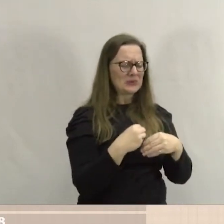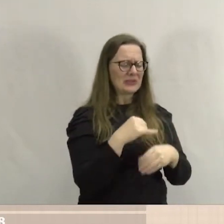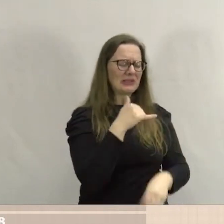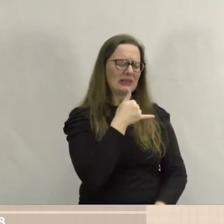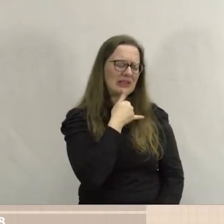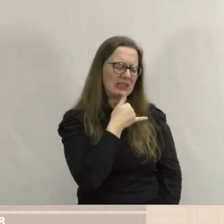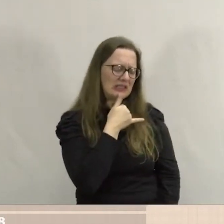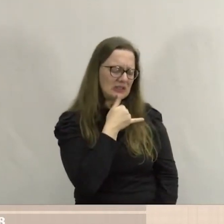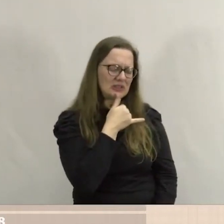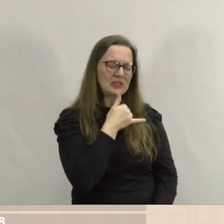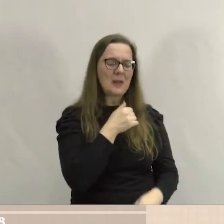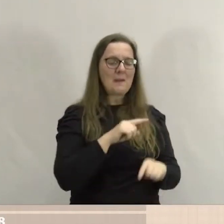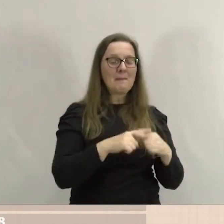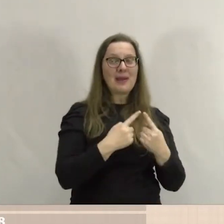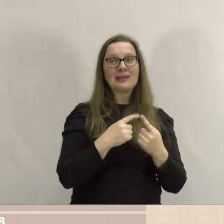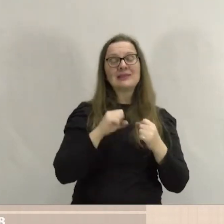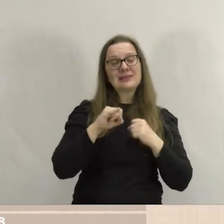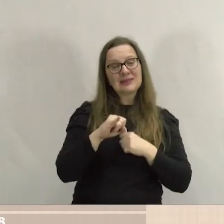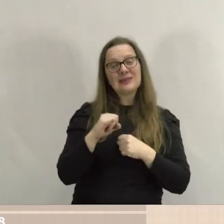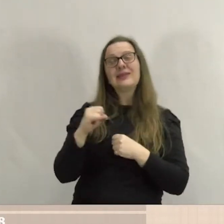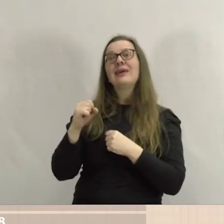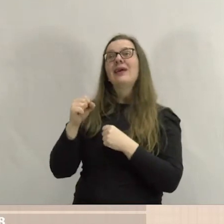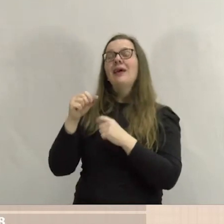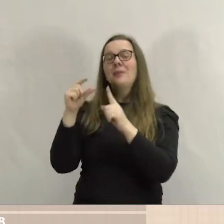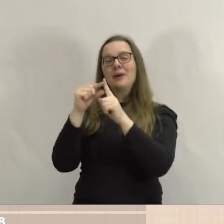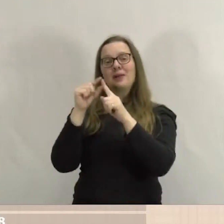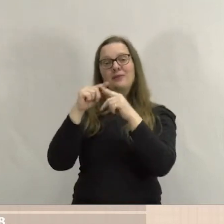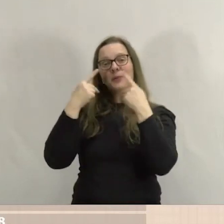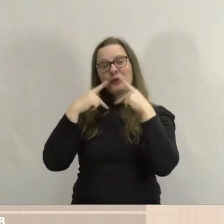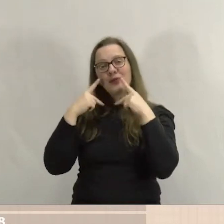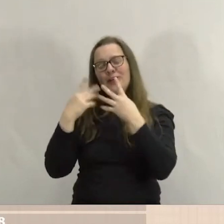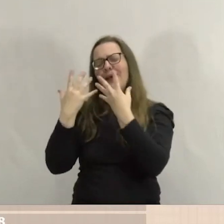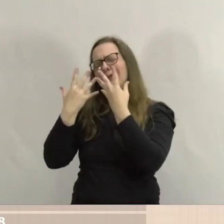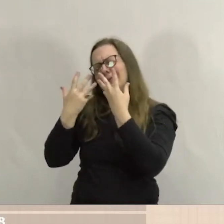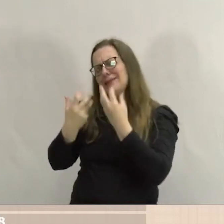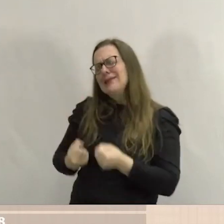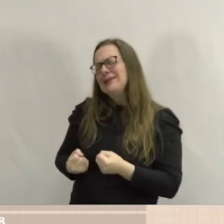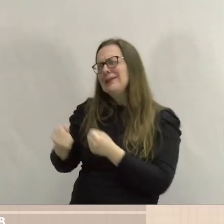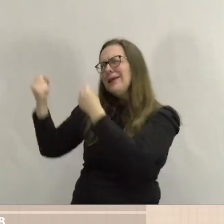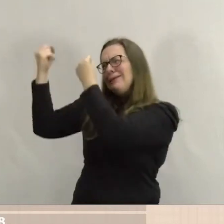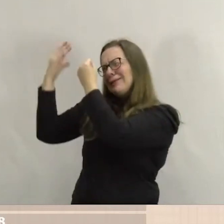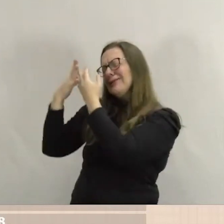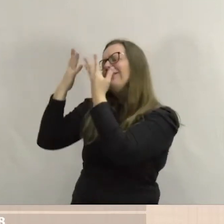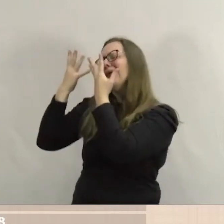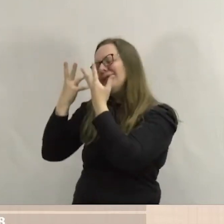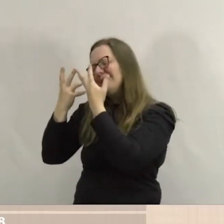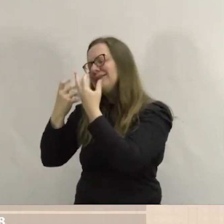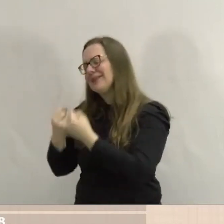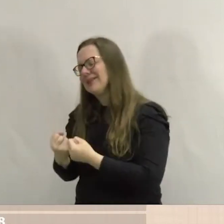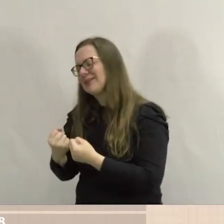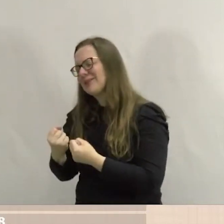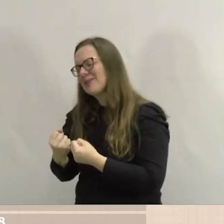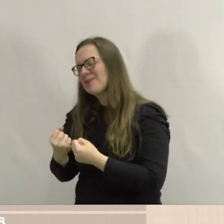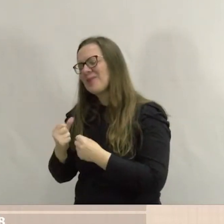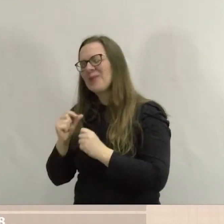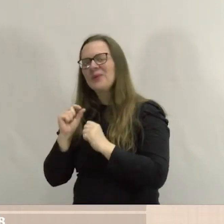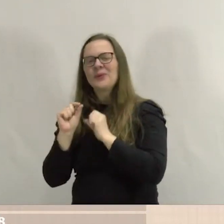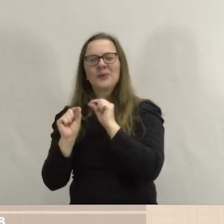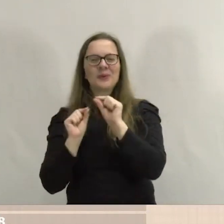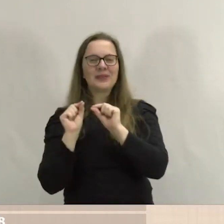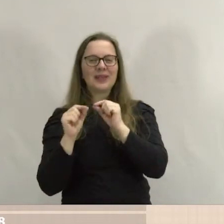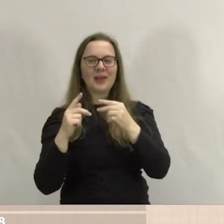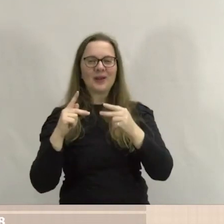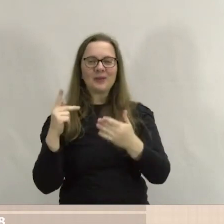à palavra de Deus é feliz. Graças a Deus, irmãos, muitos de